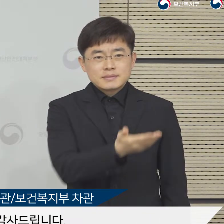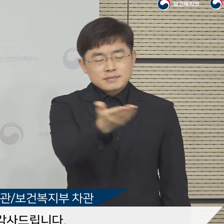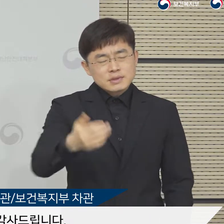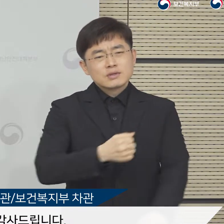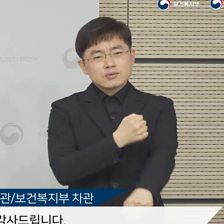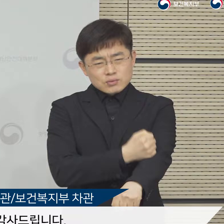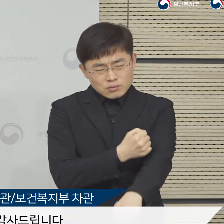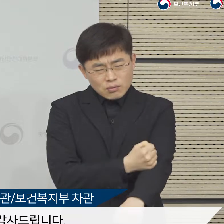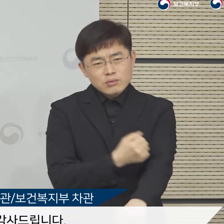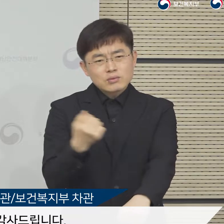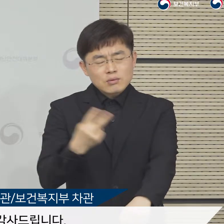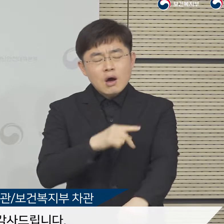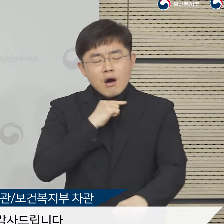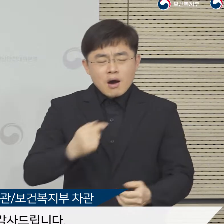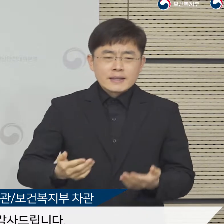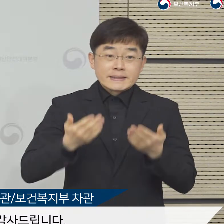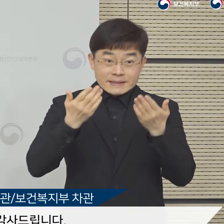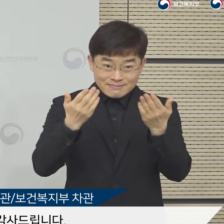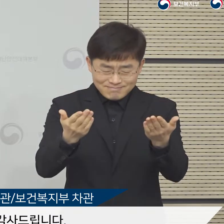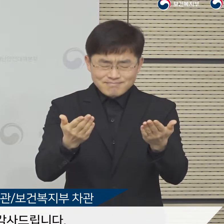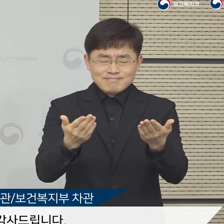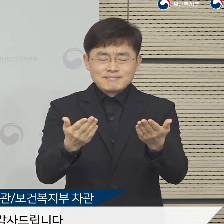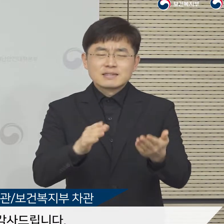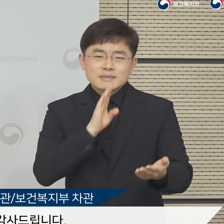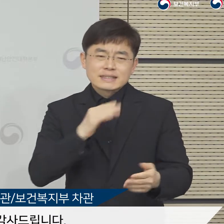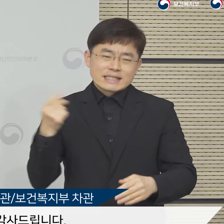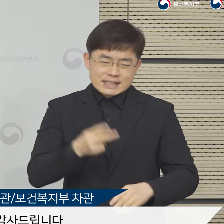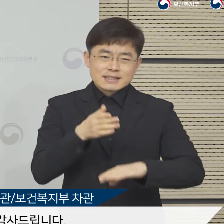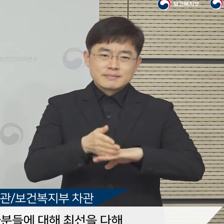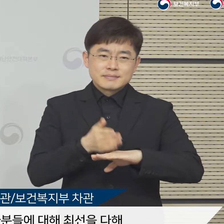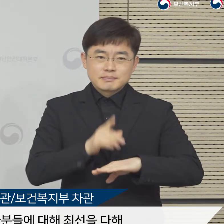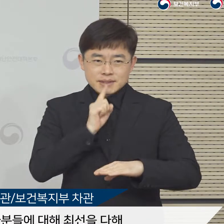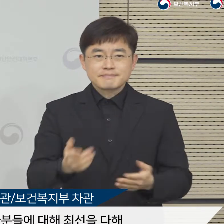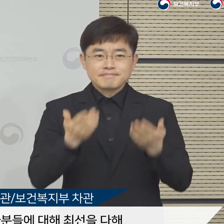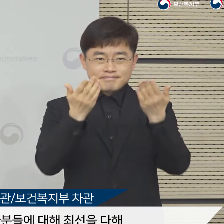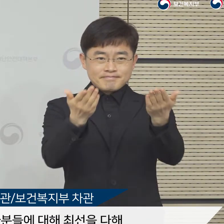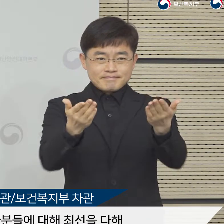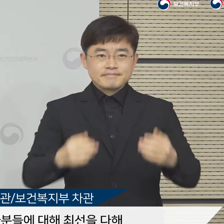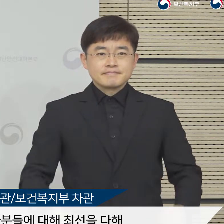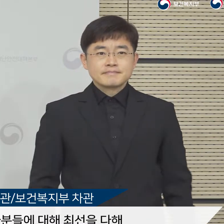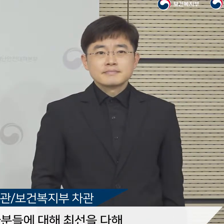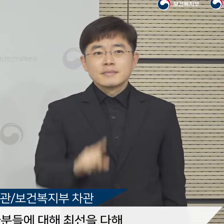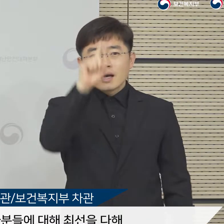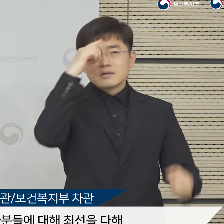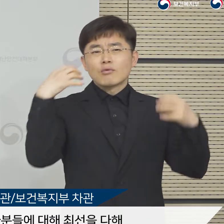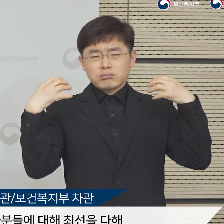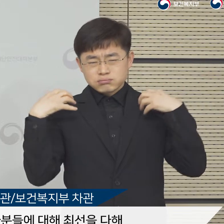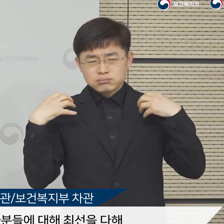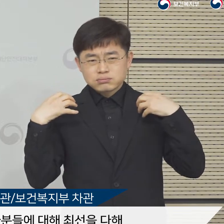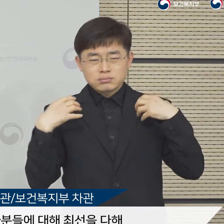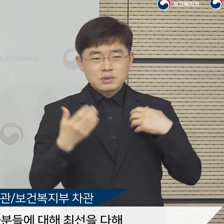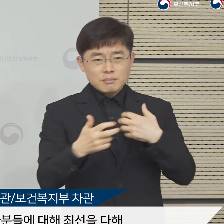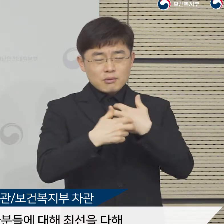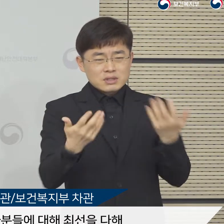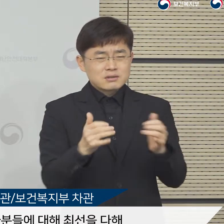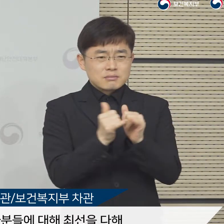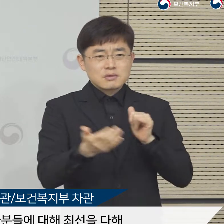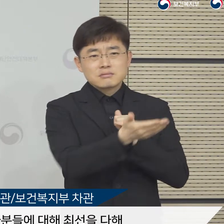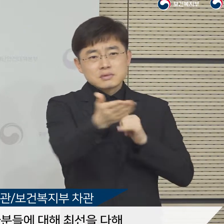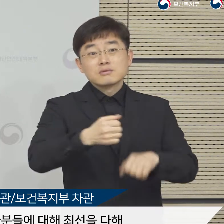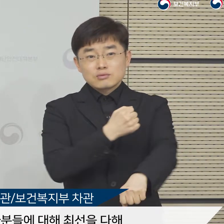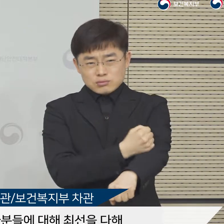노고와 희생에 대해서 다시 한번 감사드립니다. 정부는 고생하고 계신